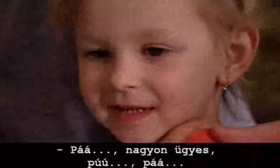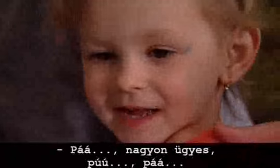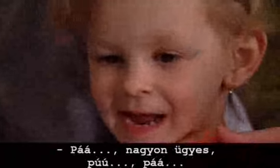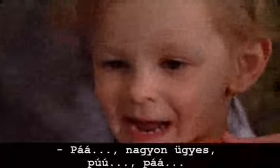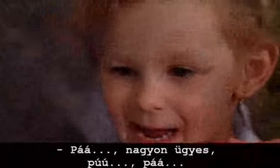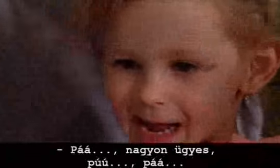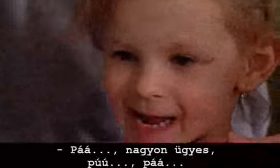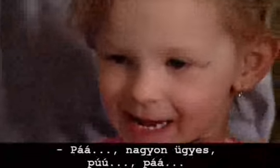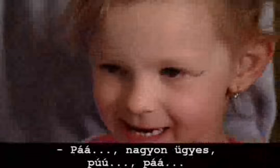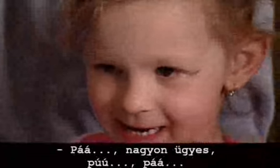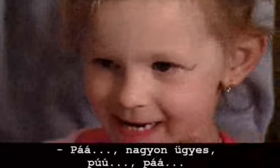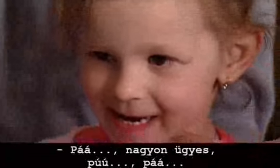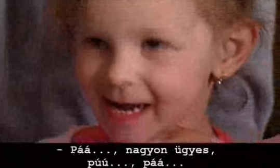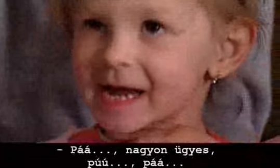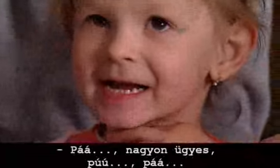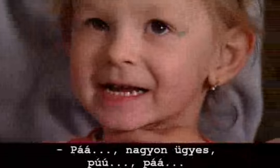Pá!